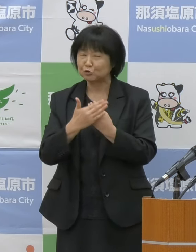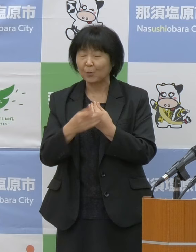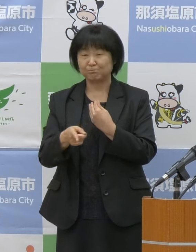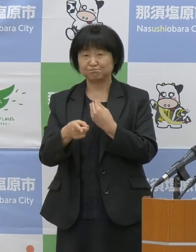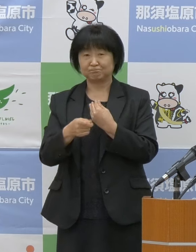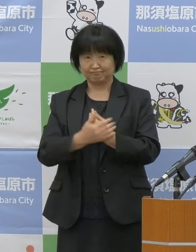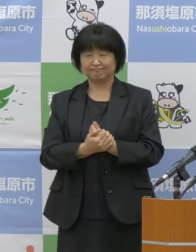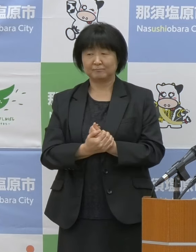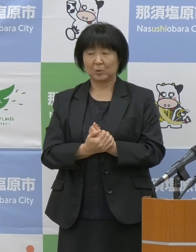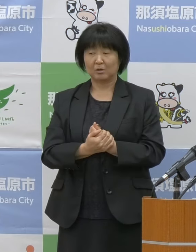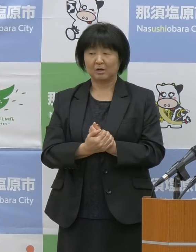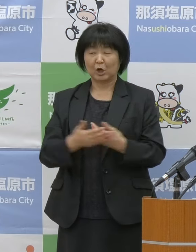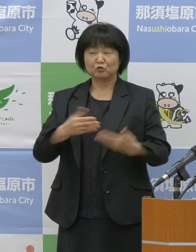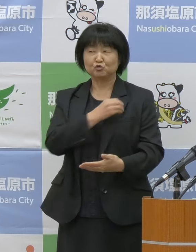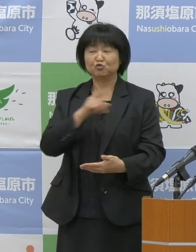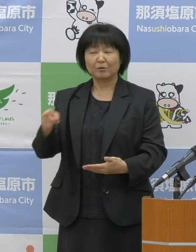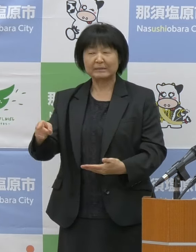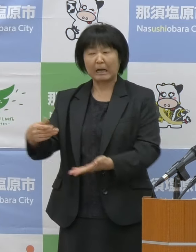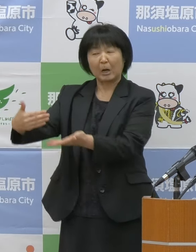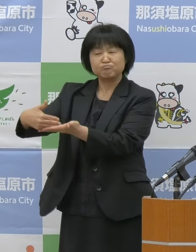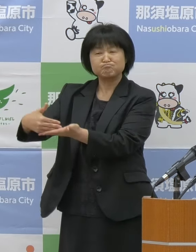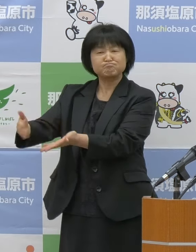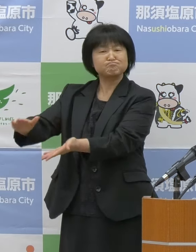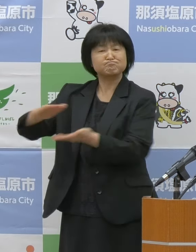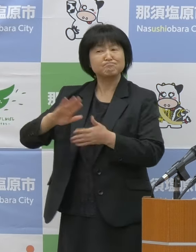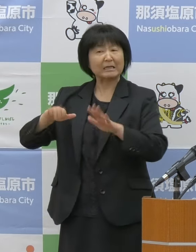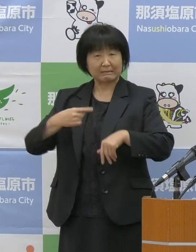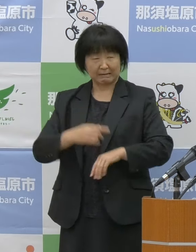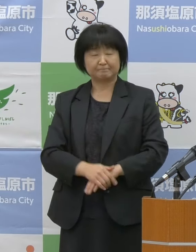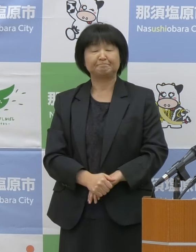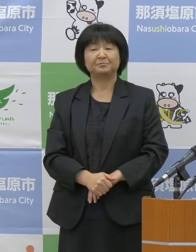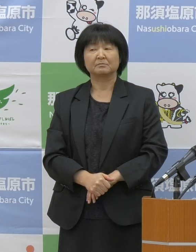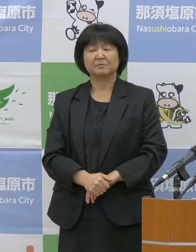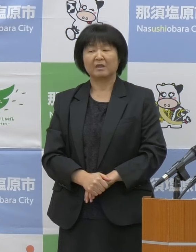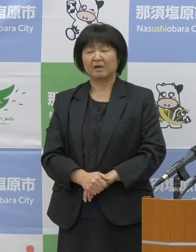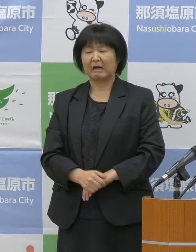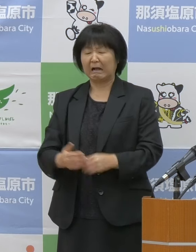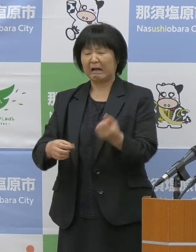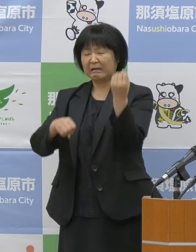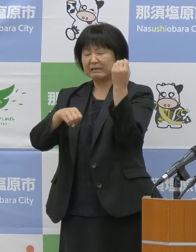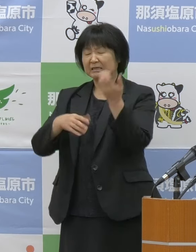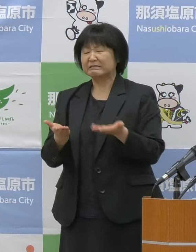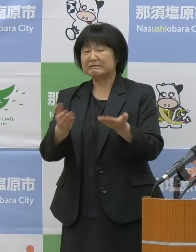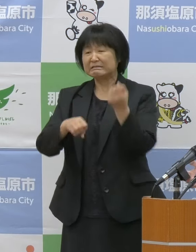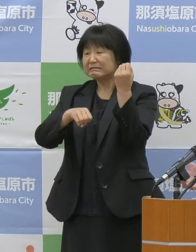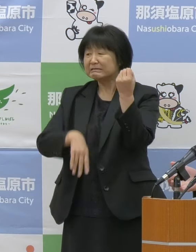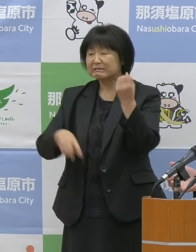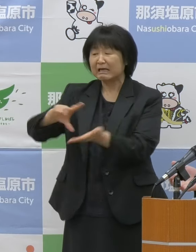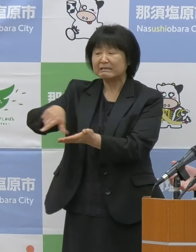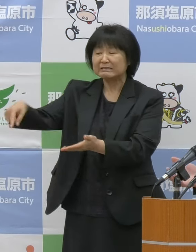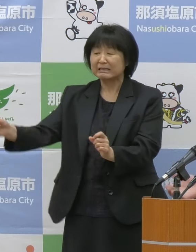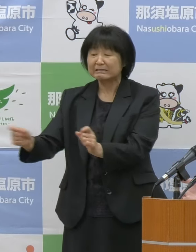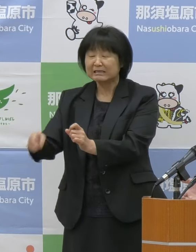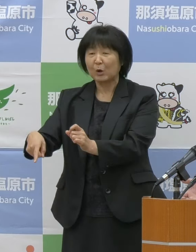をですね、彼らも言っておりました。実際に、被災地、震源地に近ければ近いほど、そもそも被害